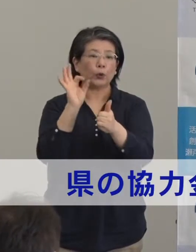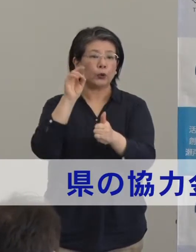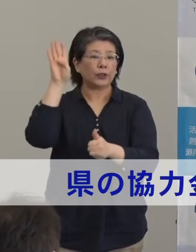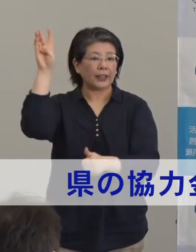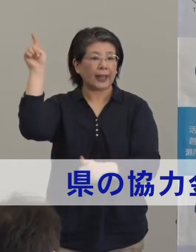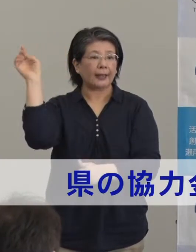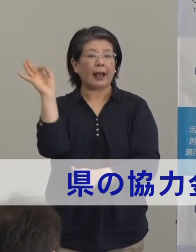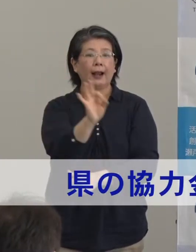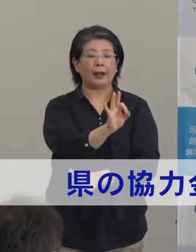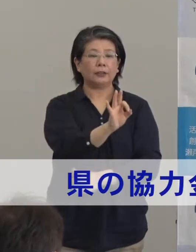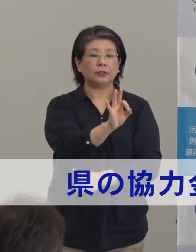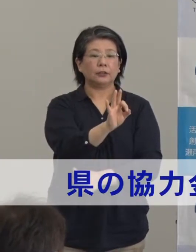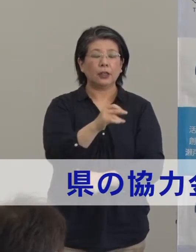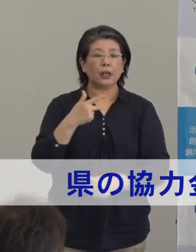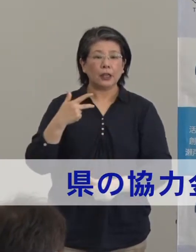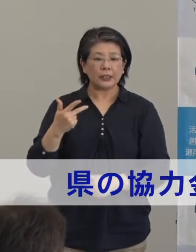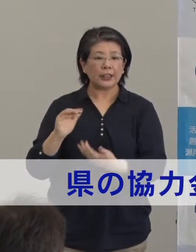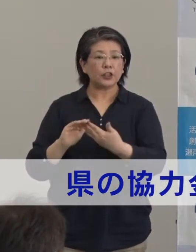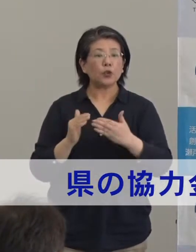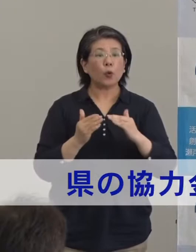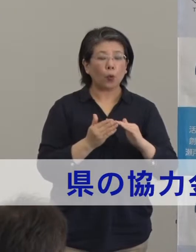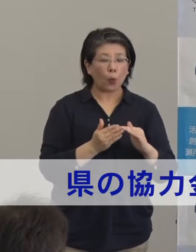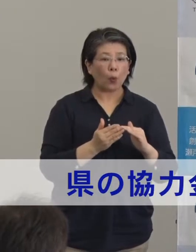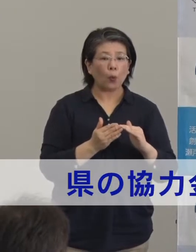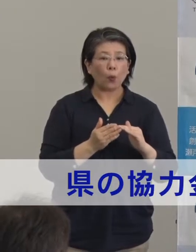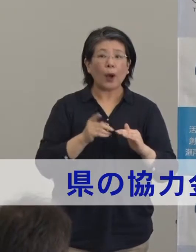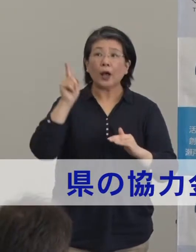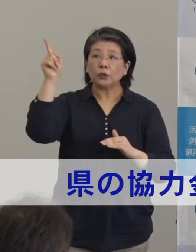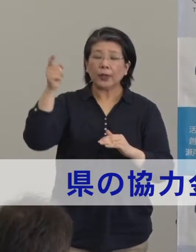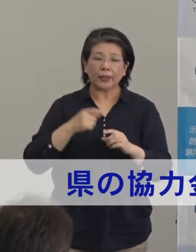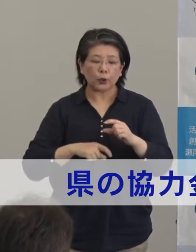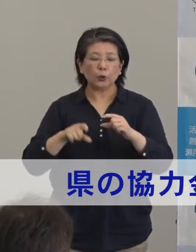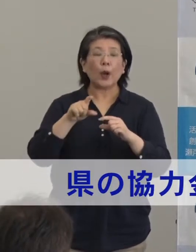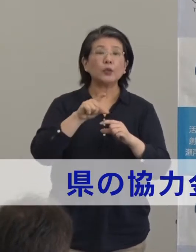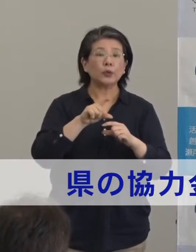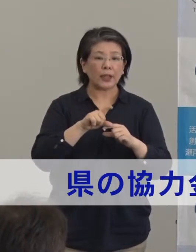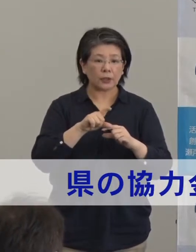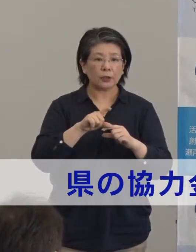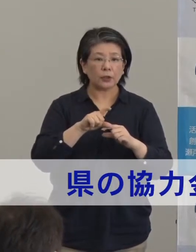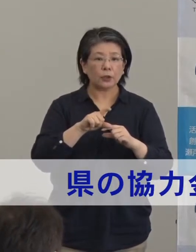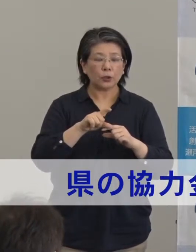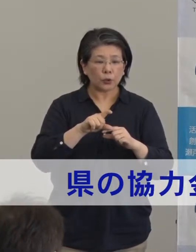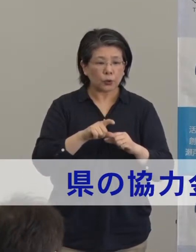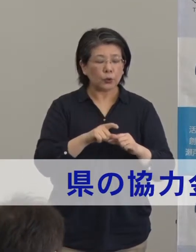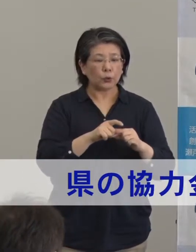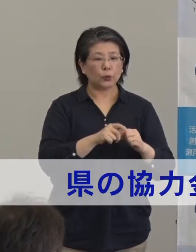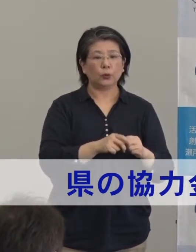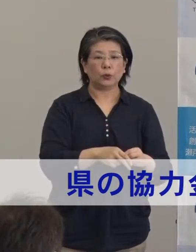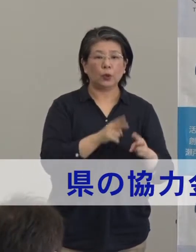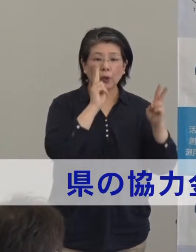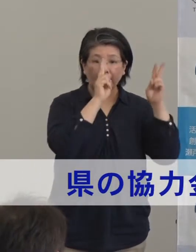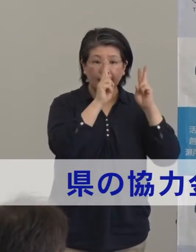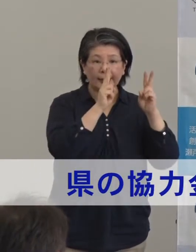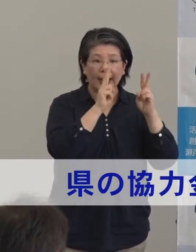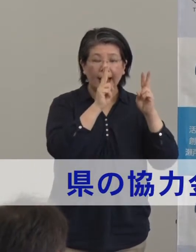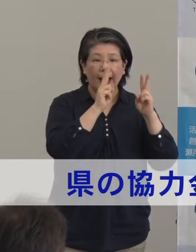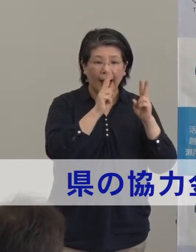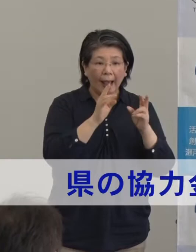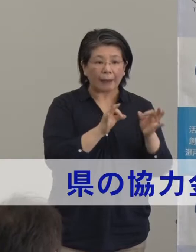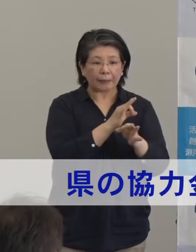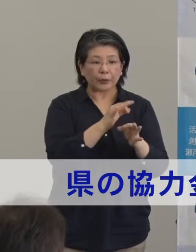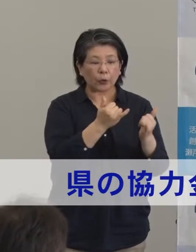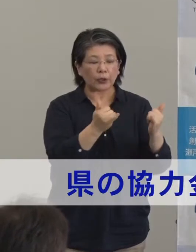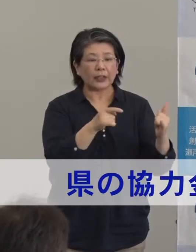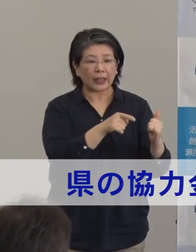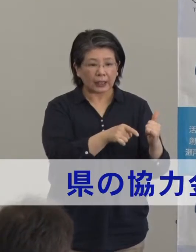ます。市庁によってはそれに、上乗せするような形で事業者に対して、支援をするというところもあ